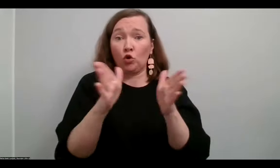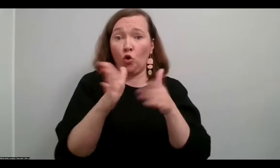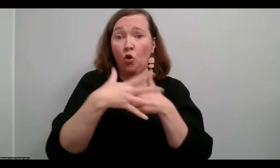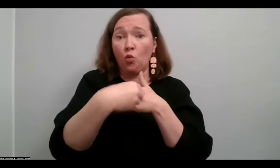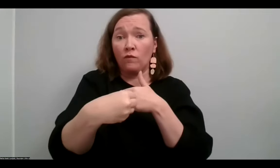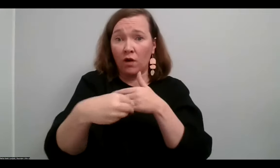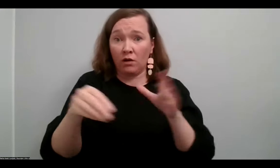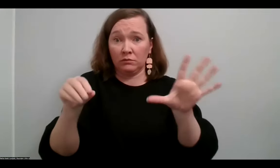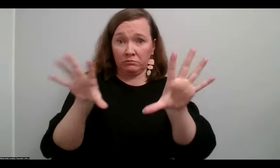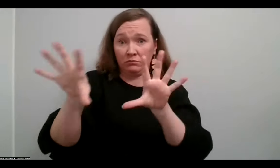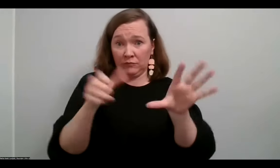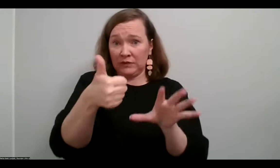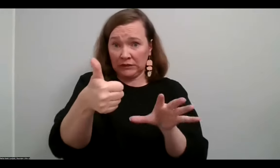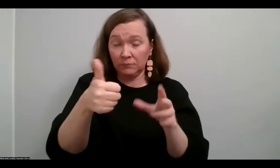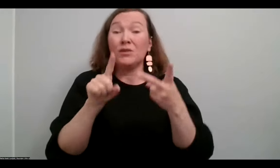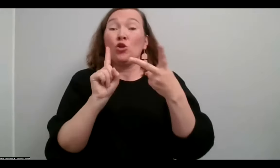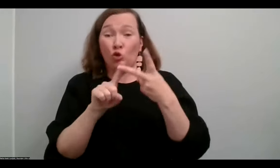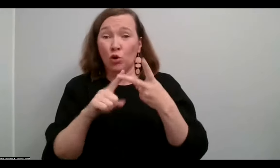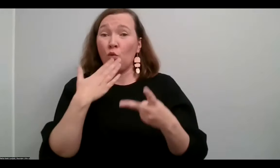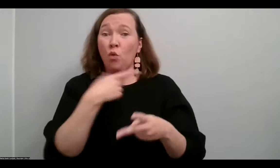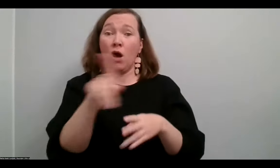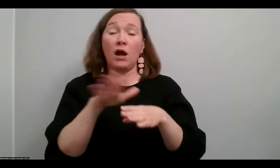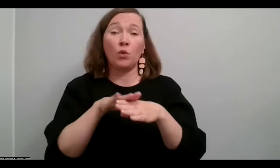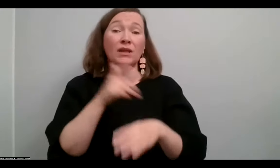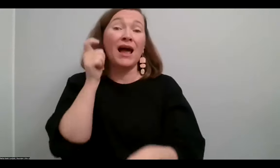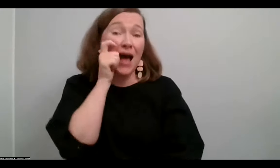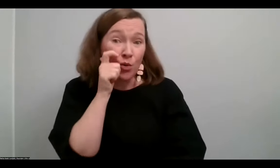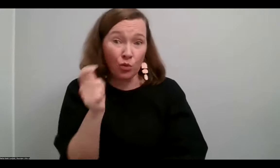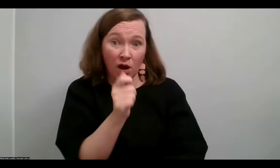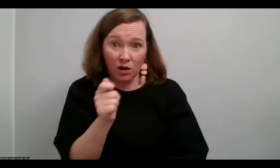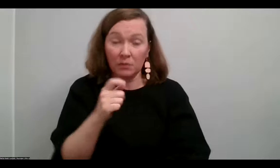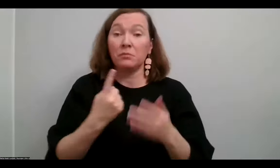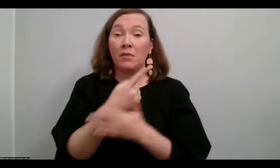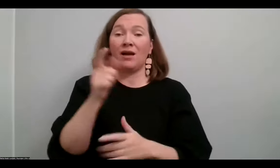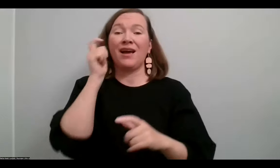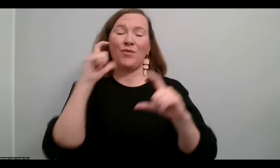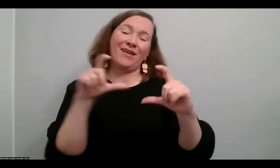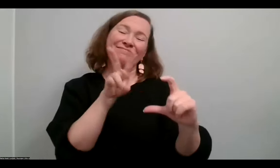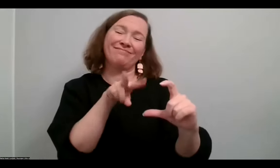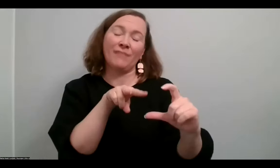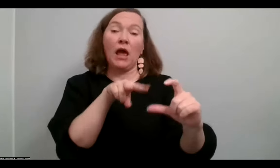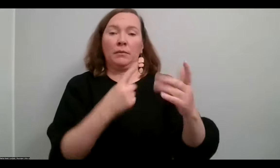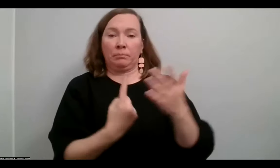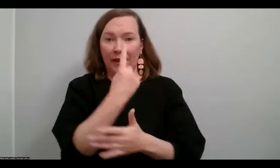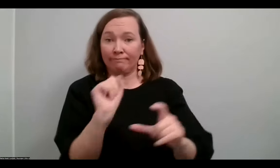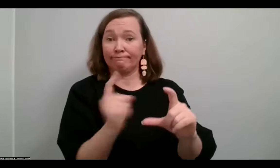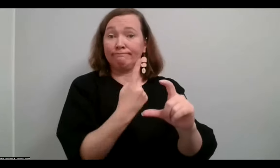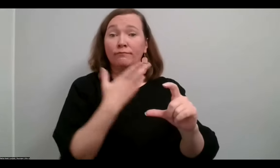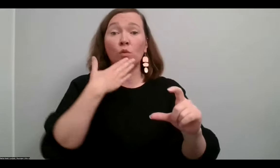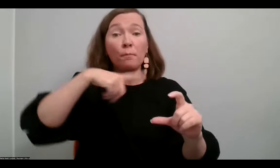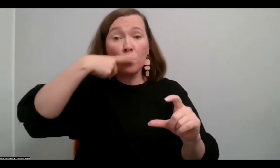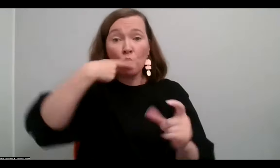sitä kuvakokoa muutettua. Eli voitte muuttaa sitä isommaksi tai pienemmäksi, niin halutessanne. Jos käytätte tätä